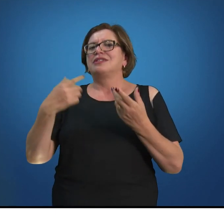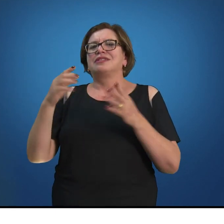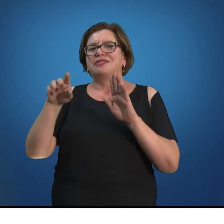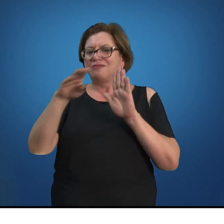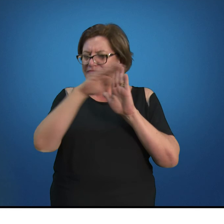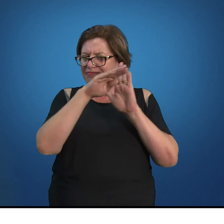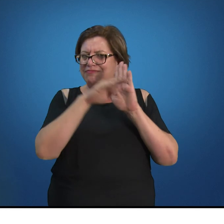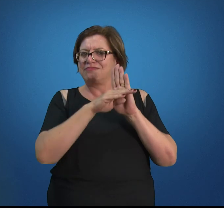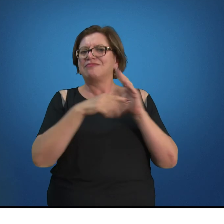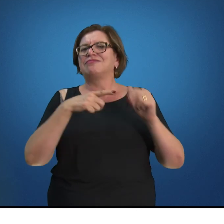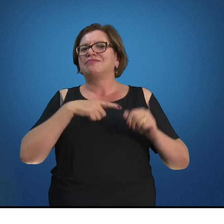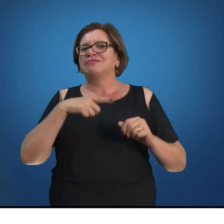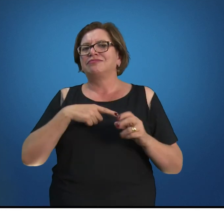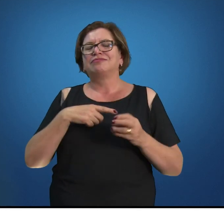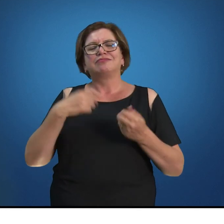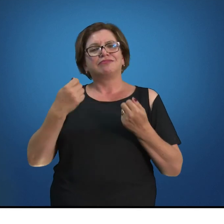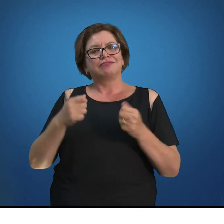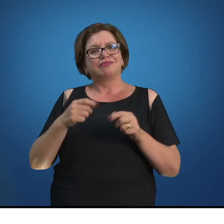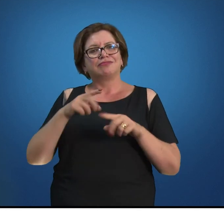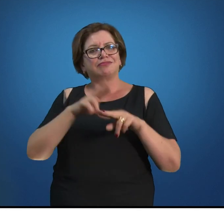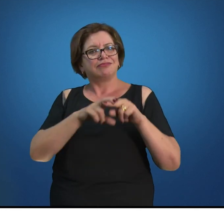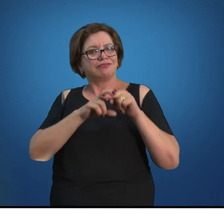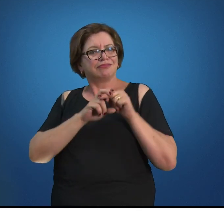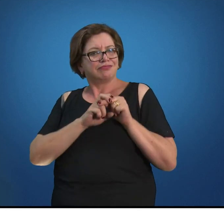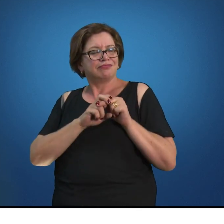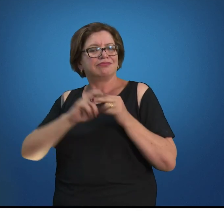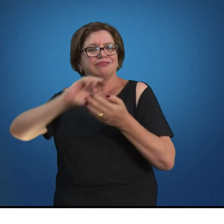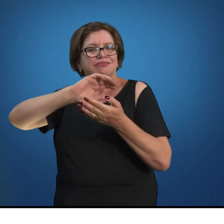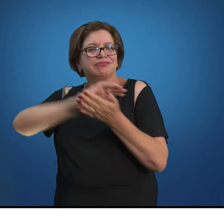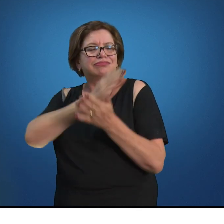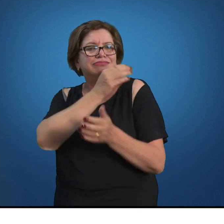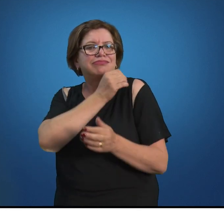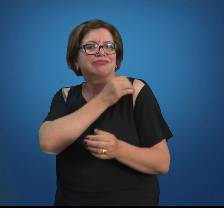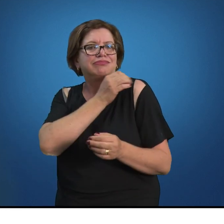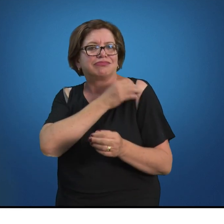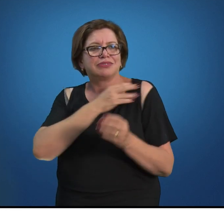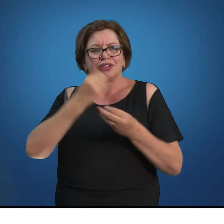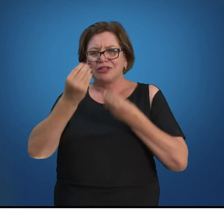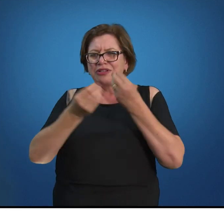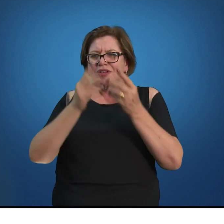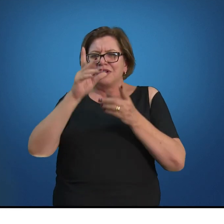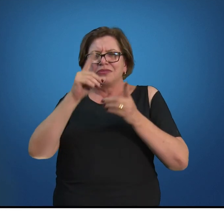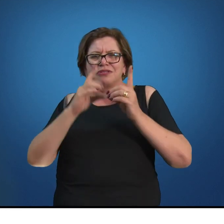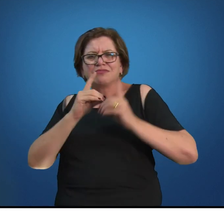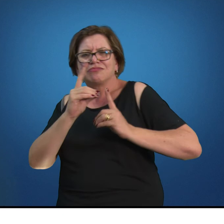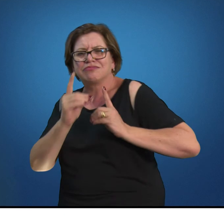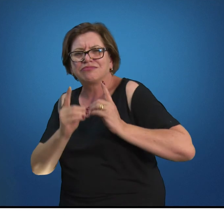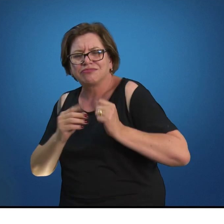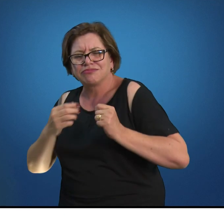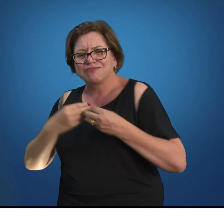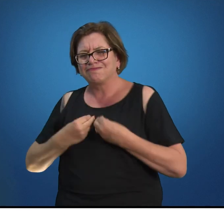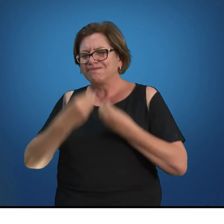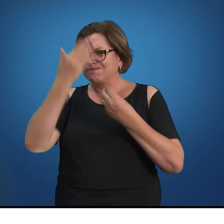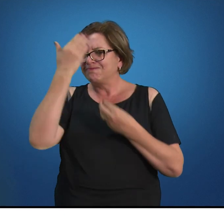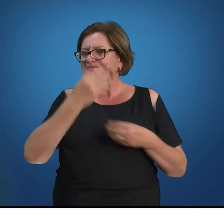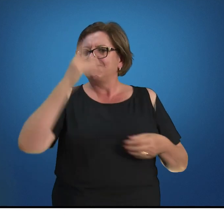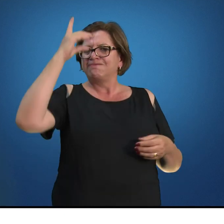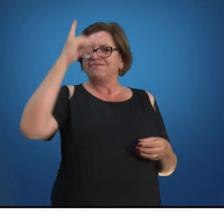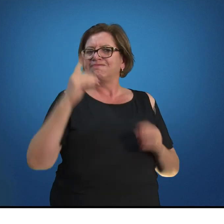necessária, mais do que nunca, pois assim podemos compreender essa dinamicidade e garantir o direito a